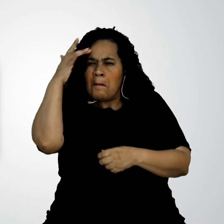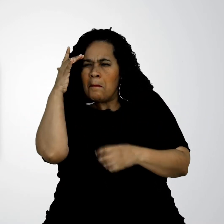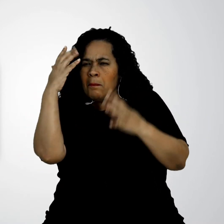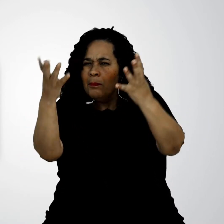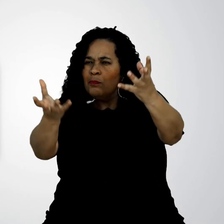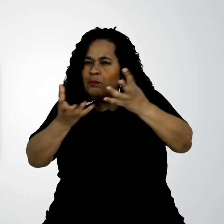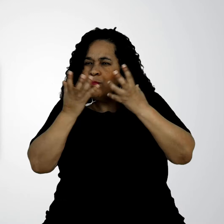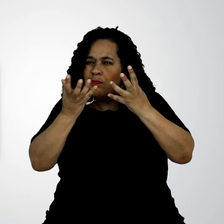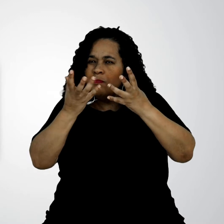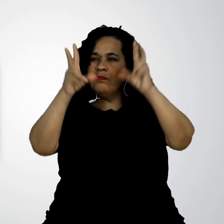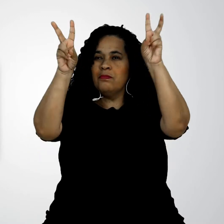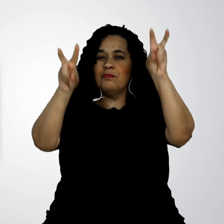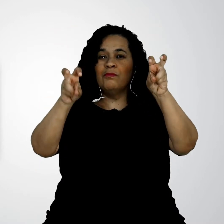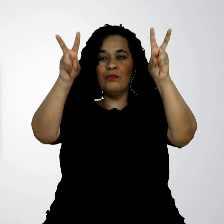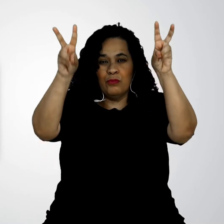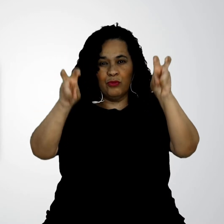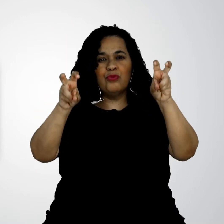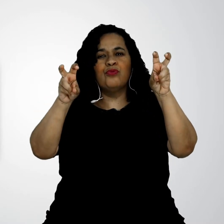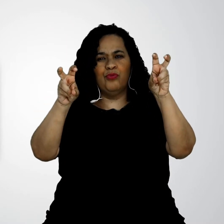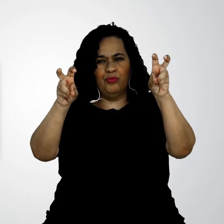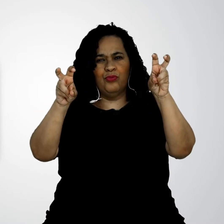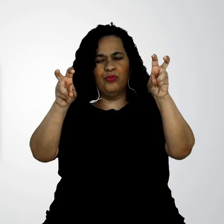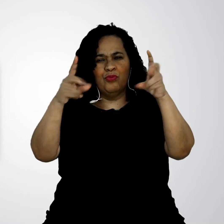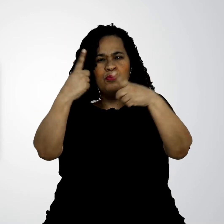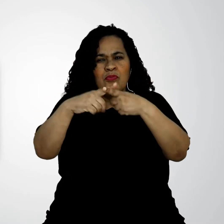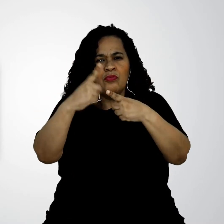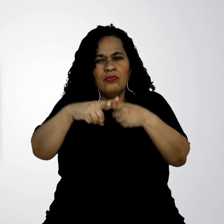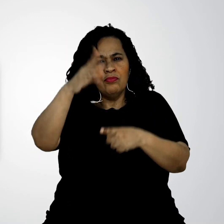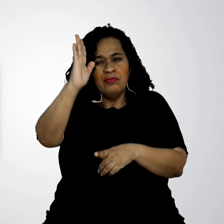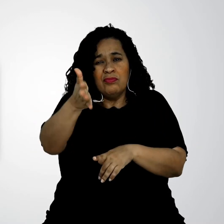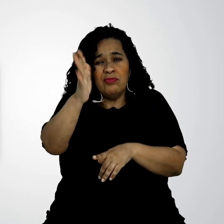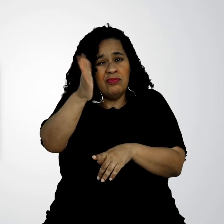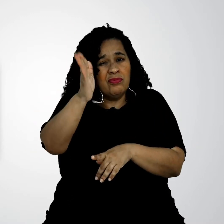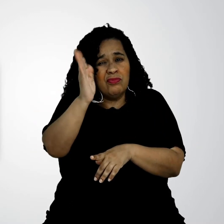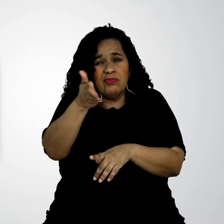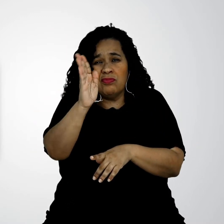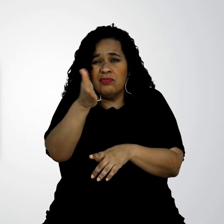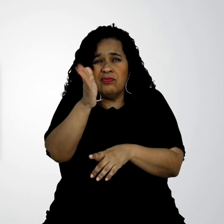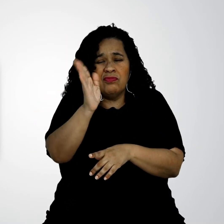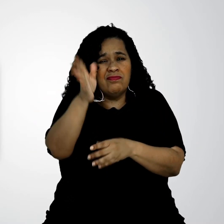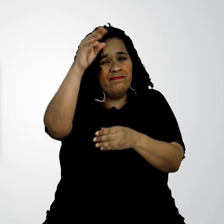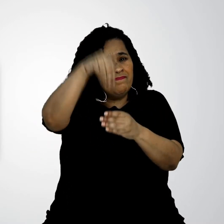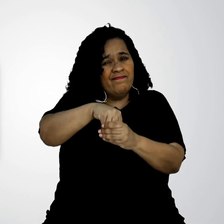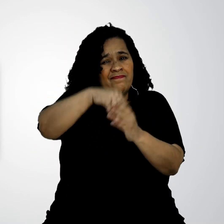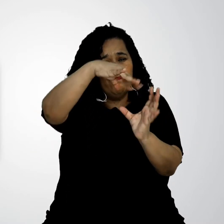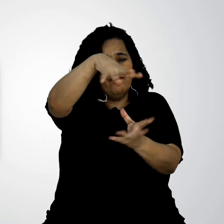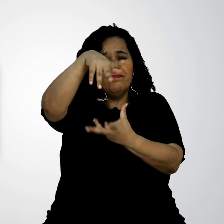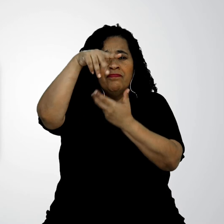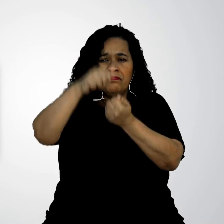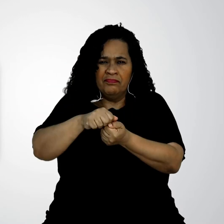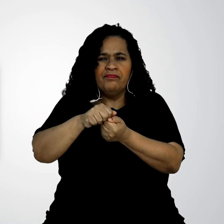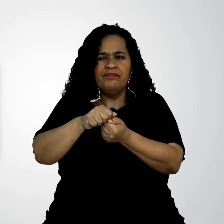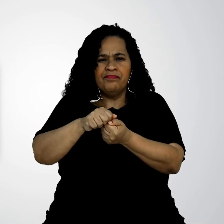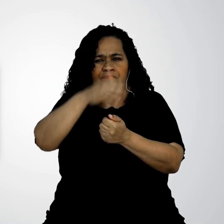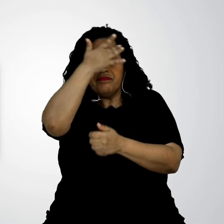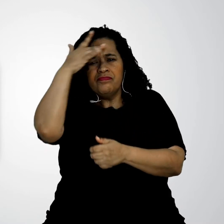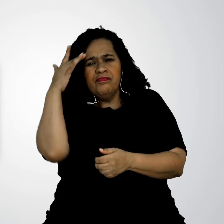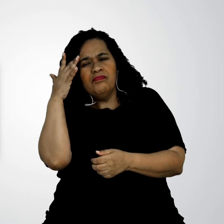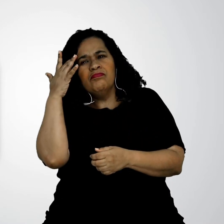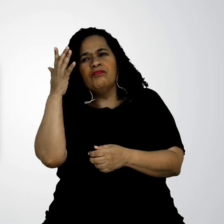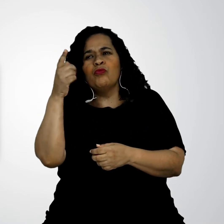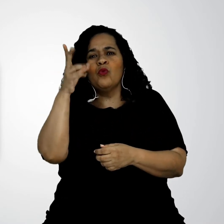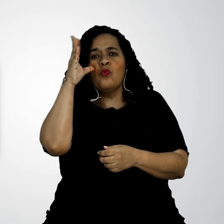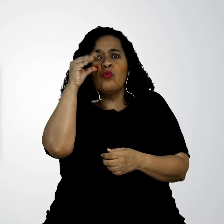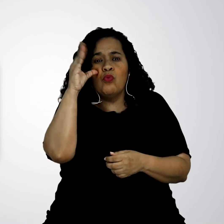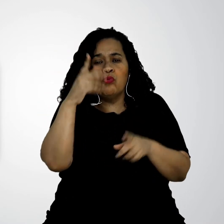querem, esse assunto, melhor dizendo, ele está tomando conta mesmo do pensamento. Sim. E eles... É como se